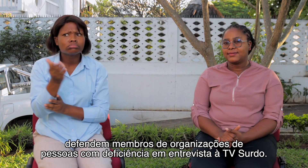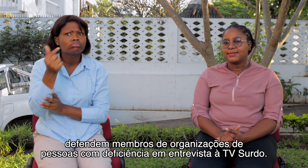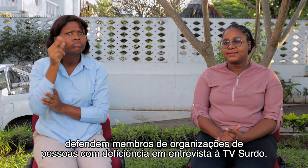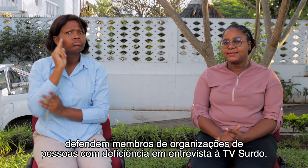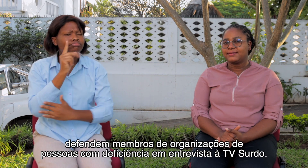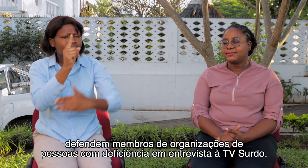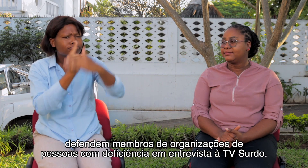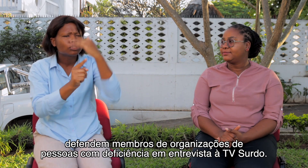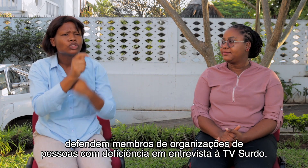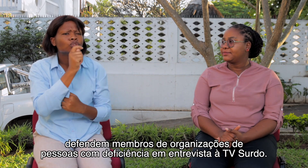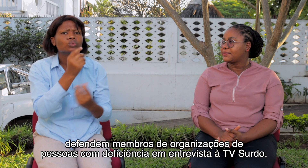entrevista à TV Surdo.